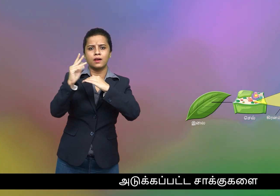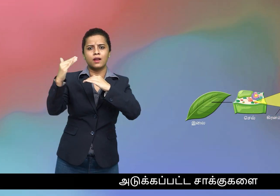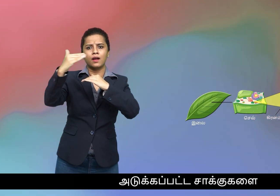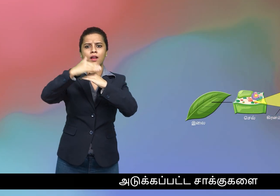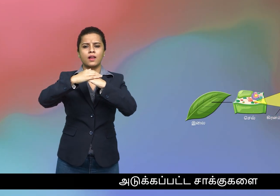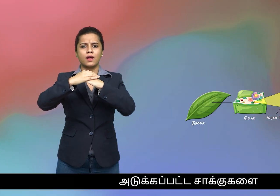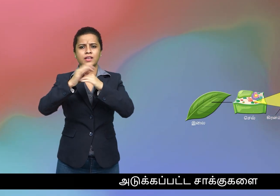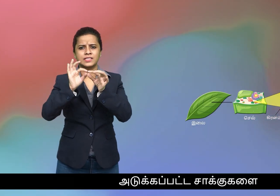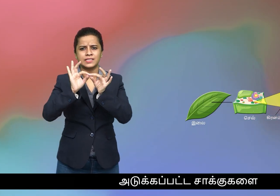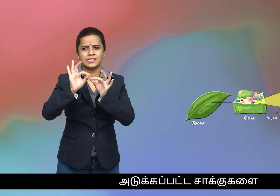அடுக்கப்பட்ட சாக்குகளை